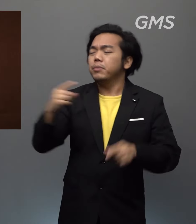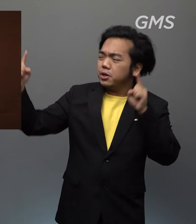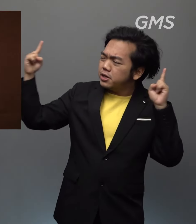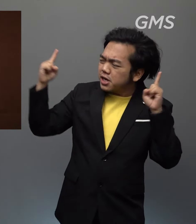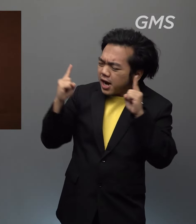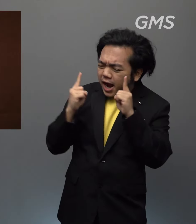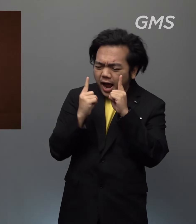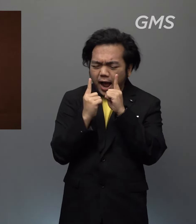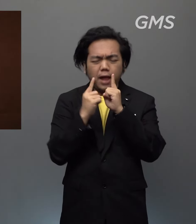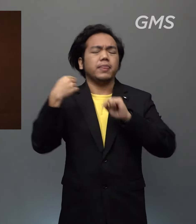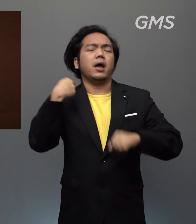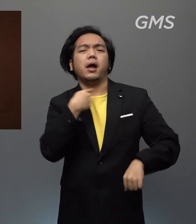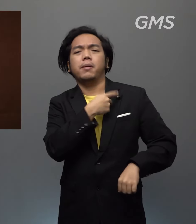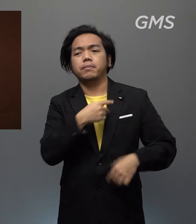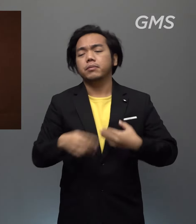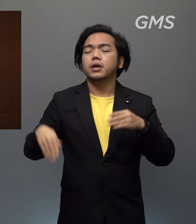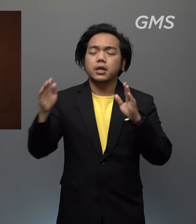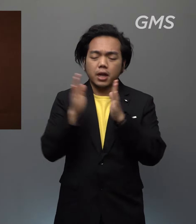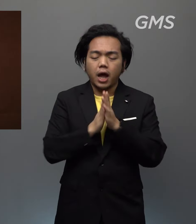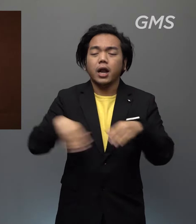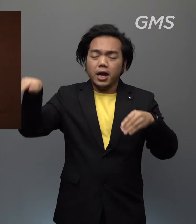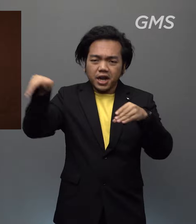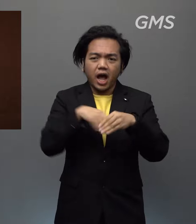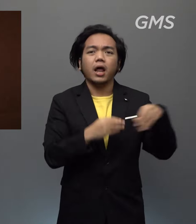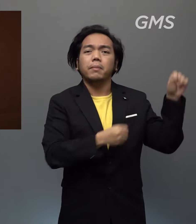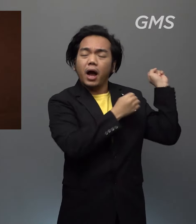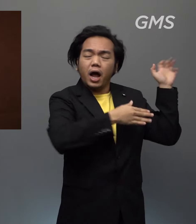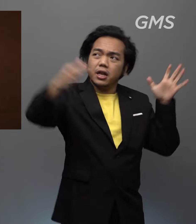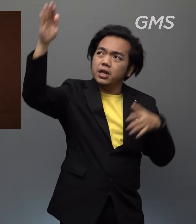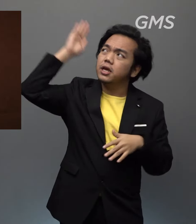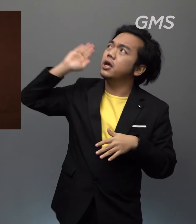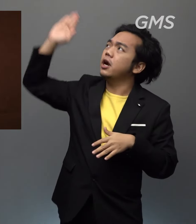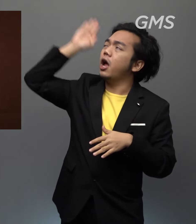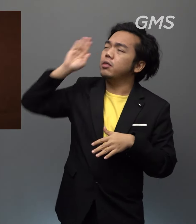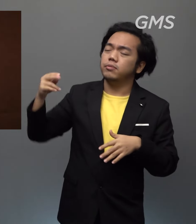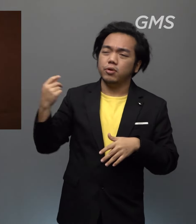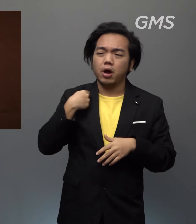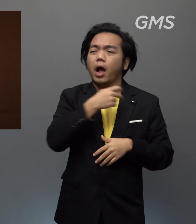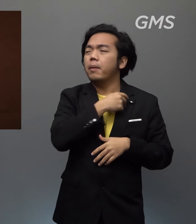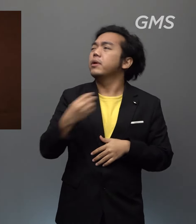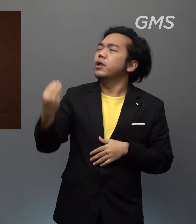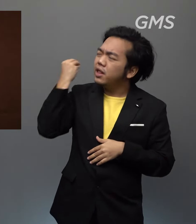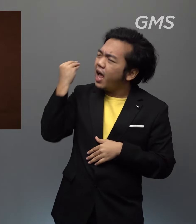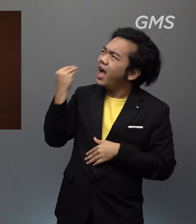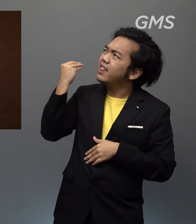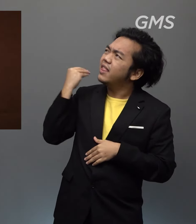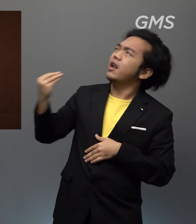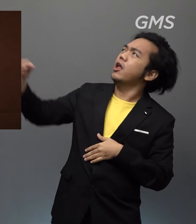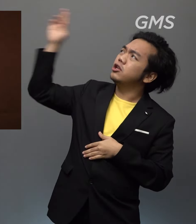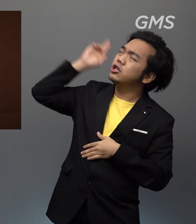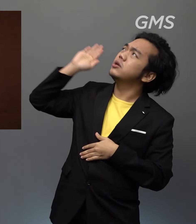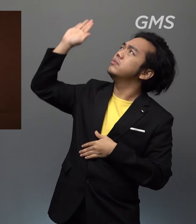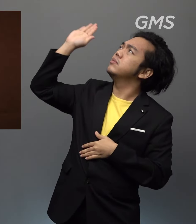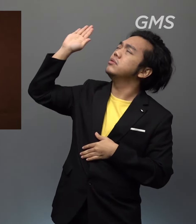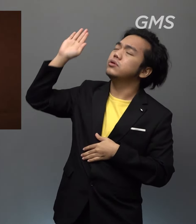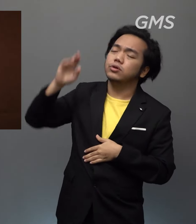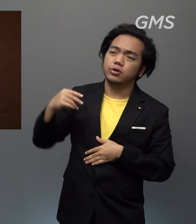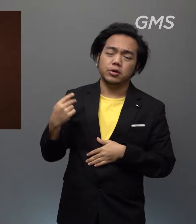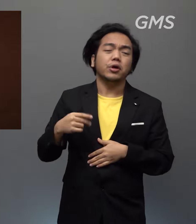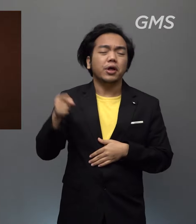Dan ketika kami ada di dalam hadirat-Mu, berjumpa dengan-Mu, menanti-nantikan Engkau, maka seperti